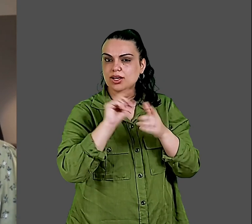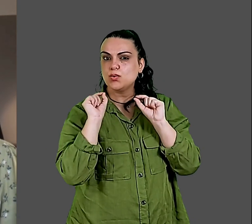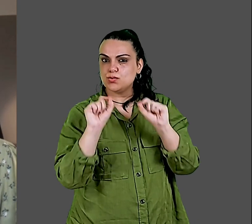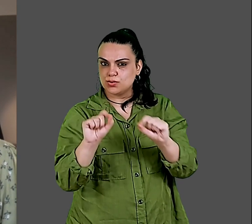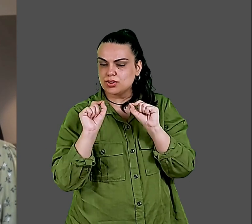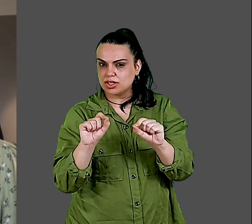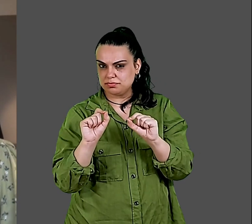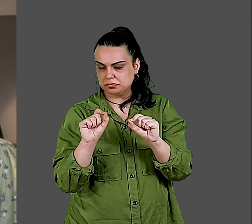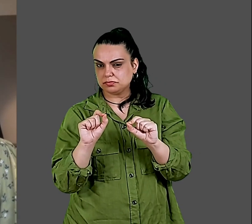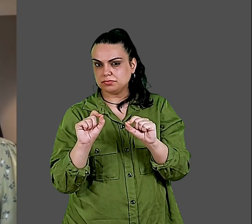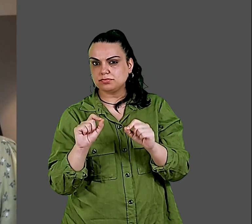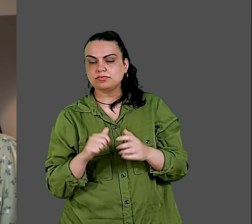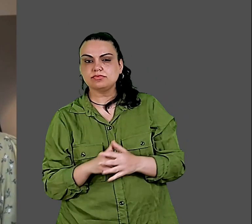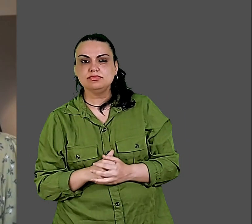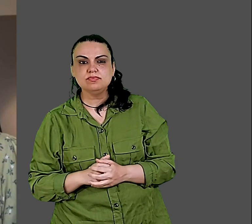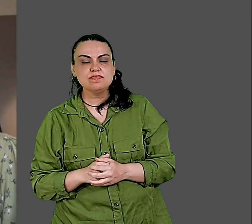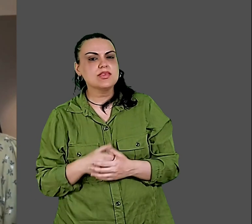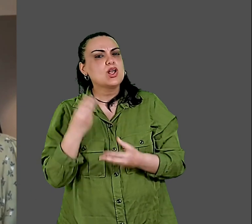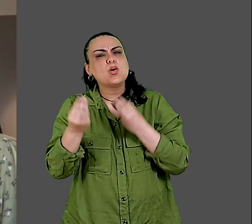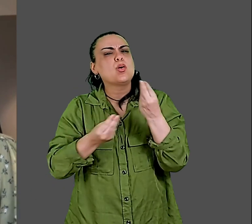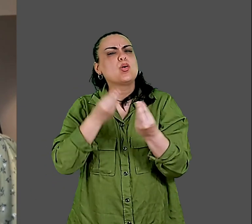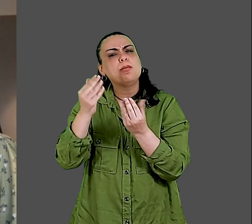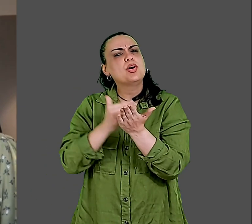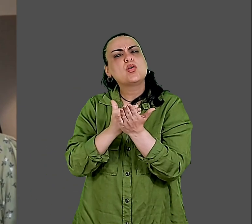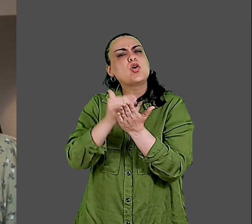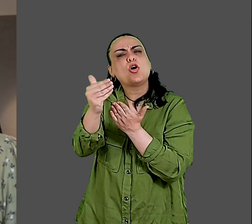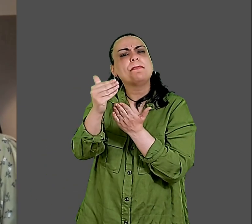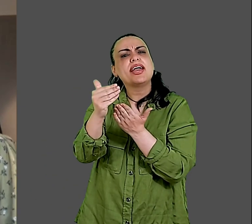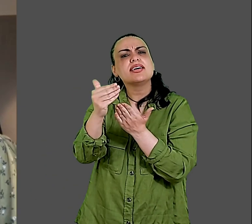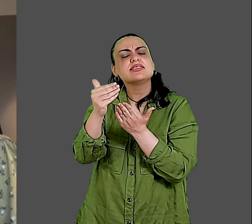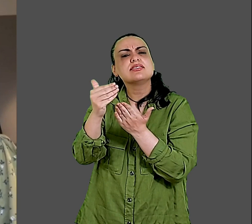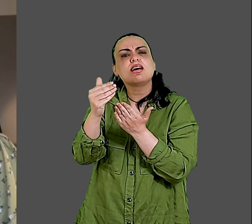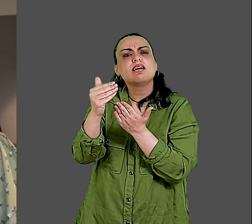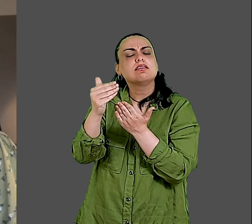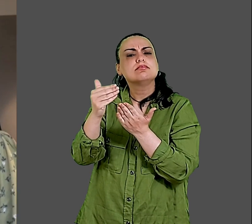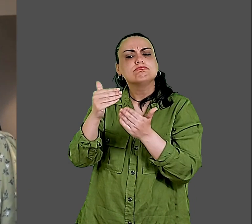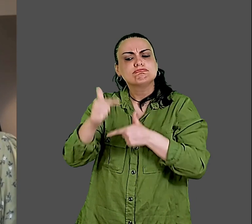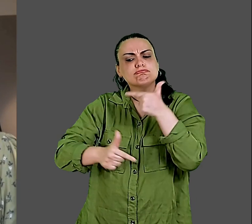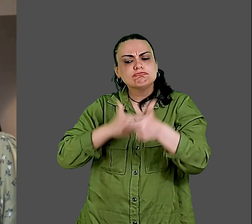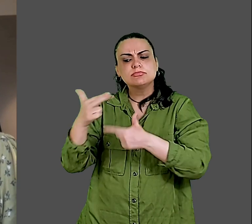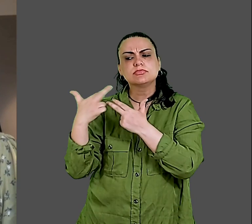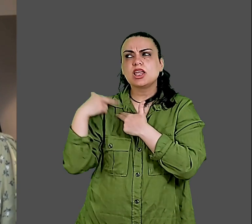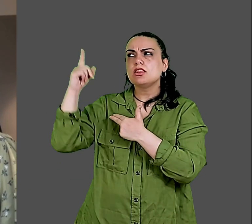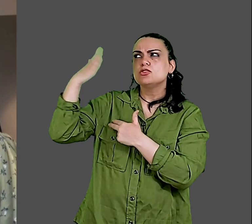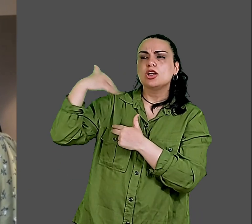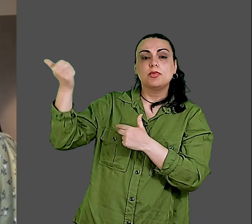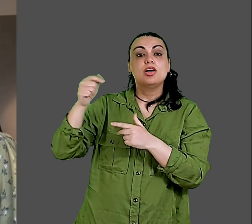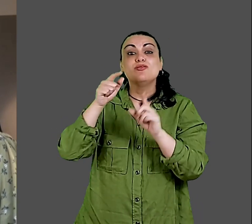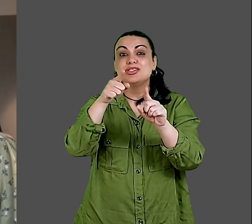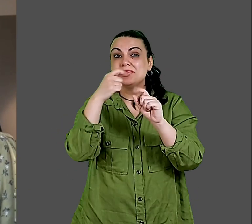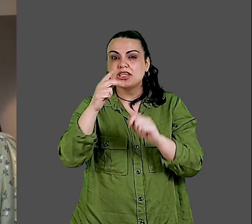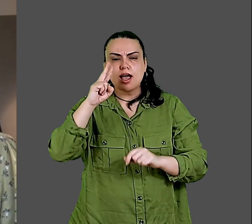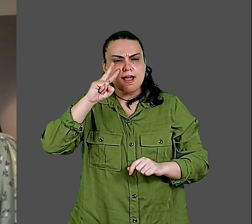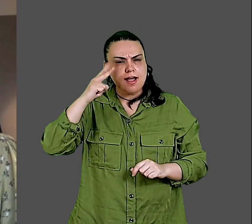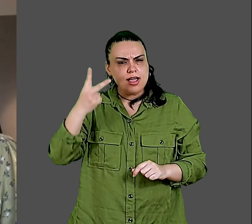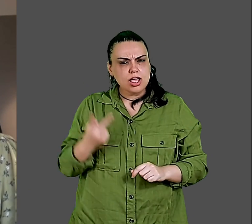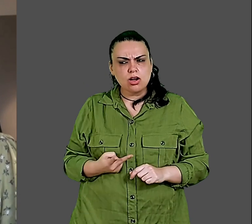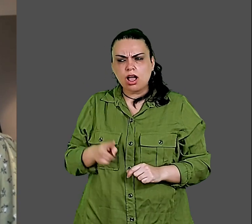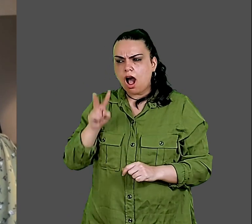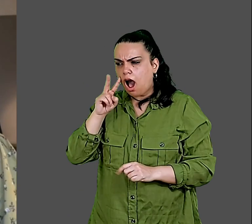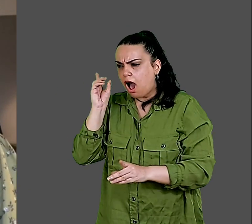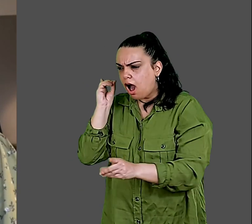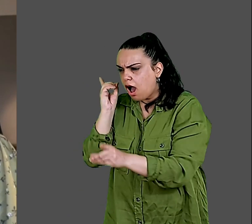anotações, no seu caderno. Como se inicia uma chamada? Primeiro ponto, escreva aí: reconhecendo a autoridade de quem te